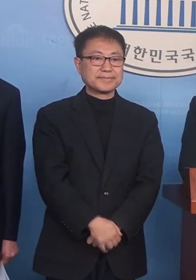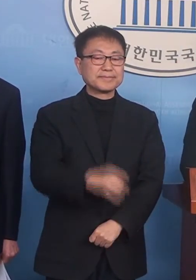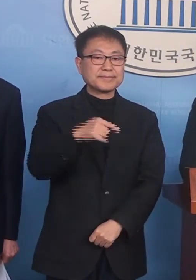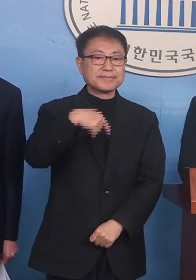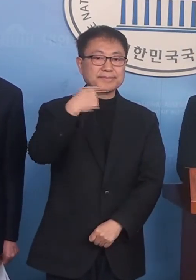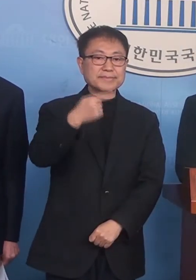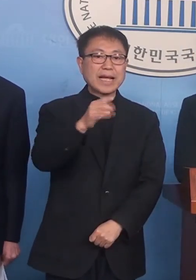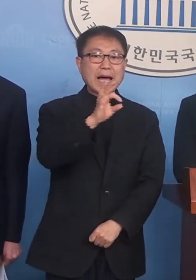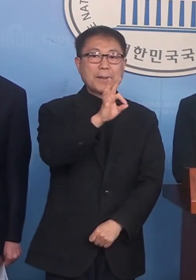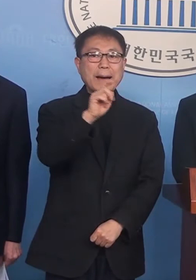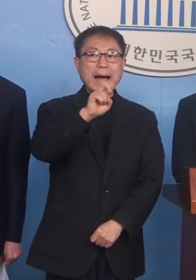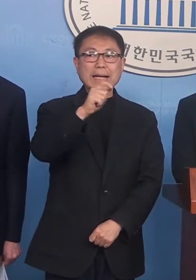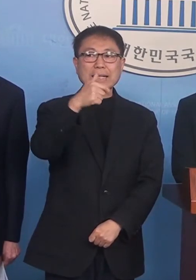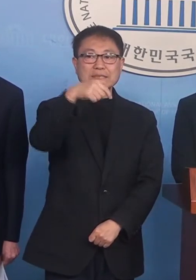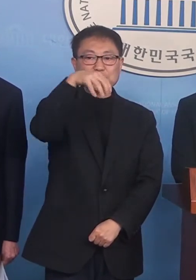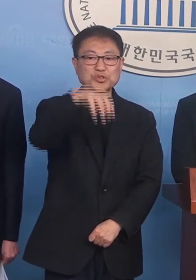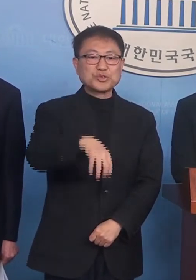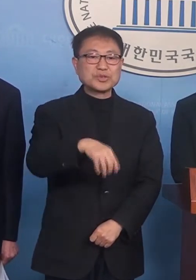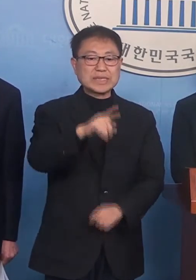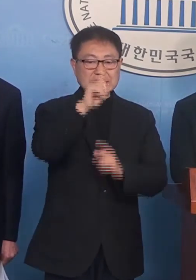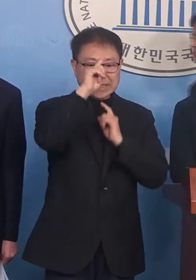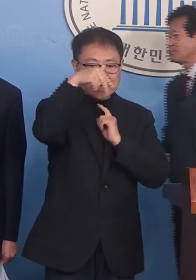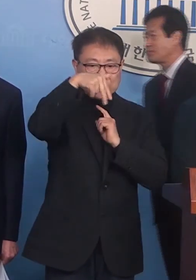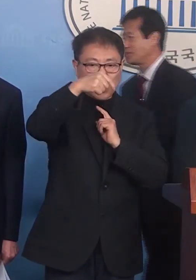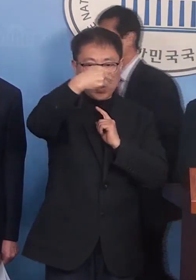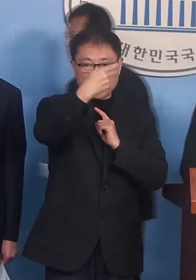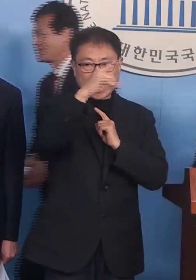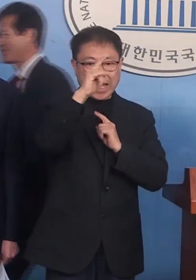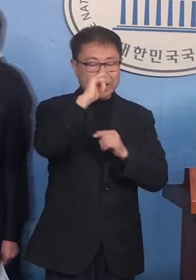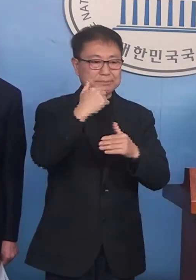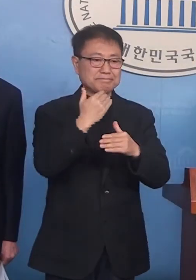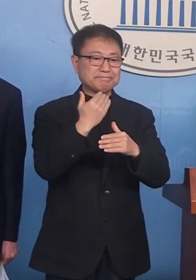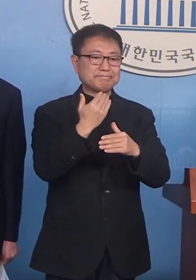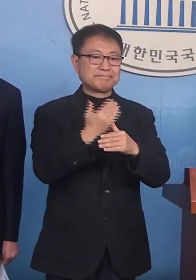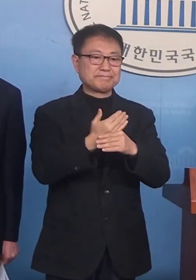다음은 만안구에 출마하실 이종태 박사 모시겠습니다.